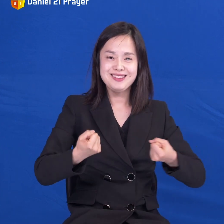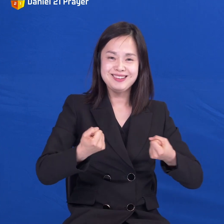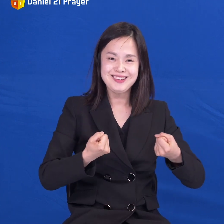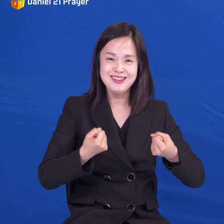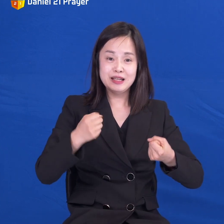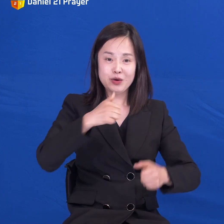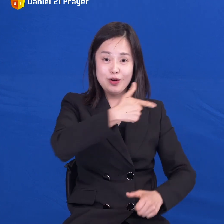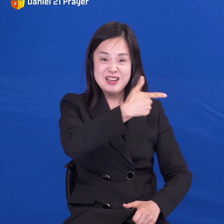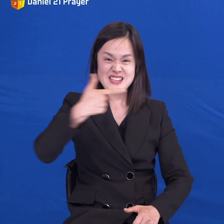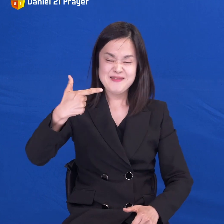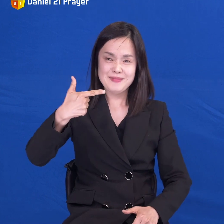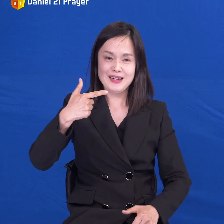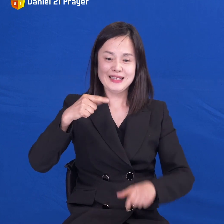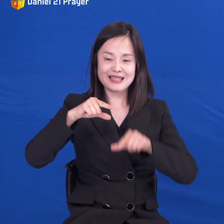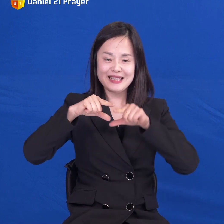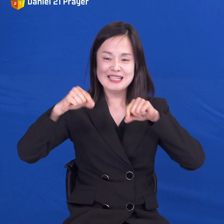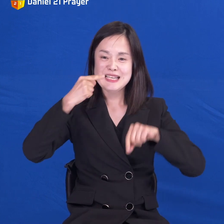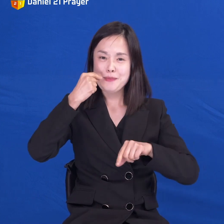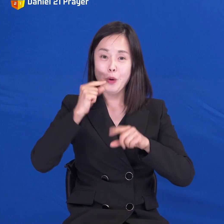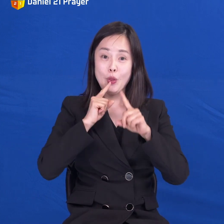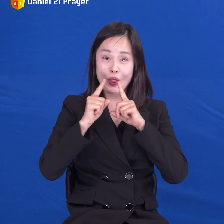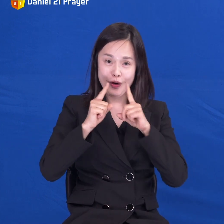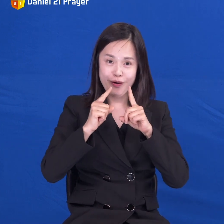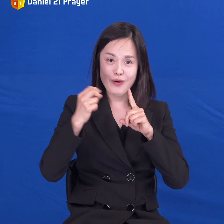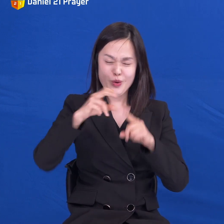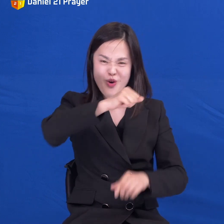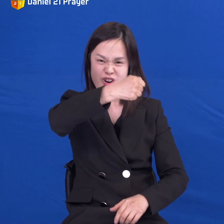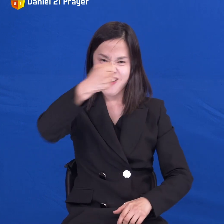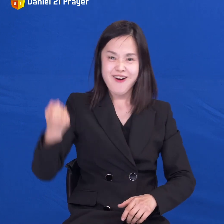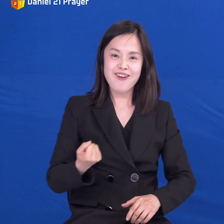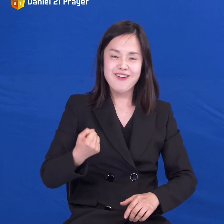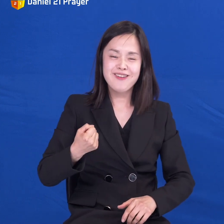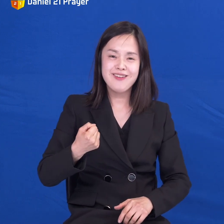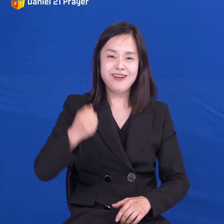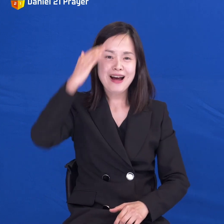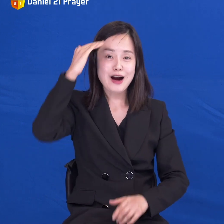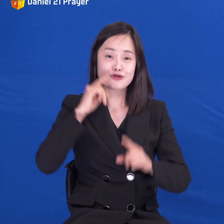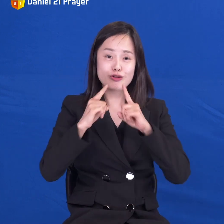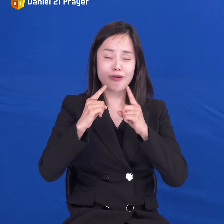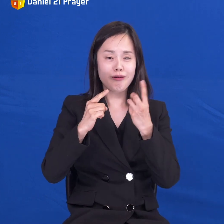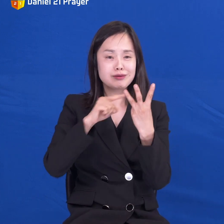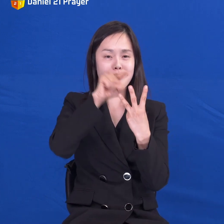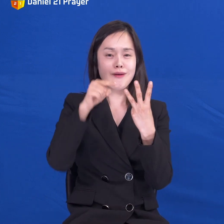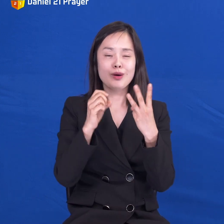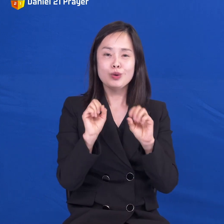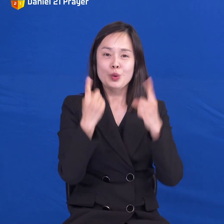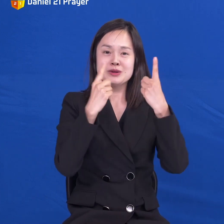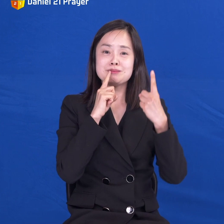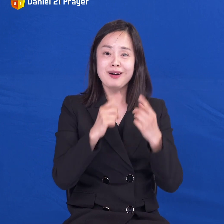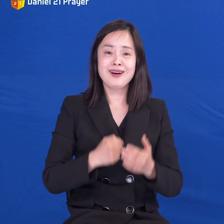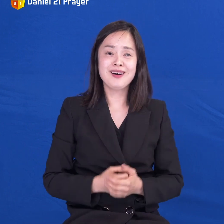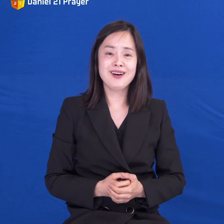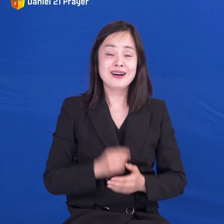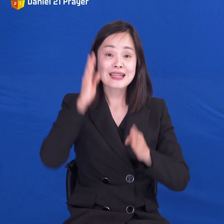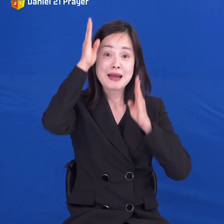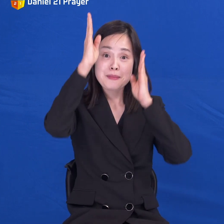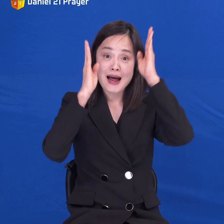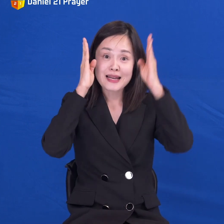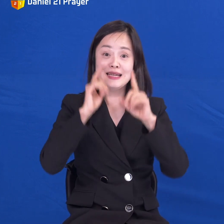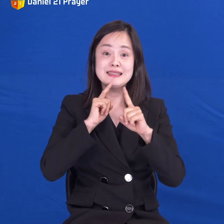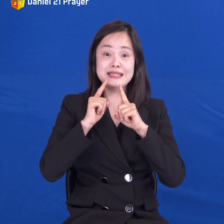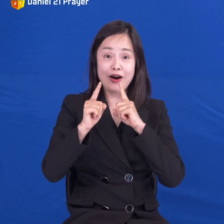말레이어는 말레이시아, 인도네시아, 브루나이, 이 3개 국어입니다. 이 세 나라에서 쓰는 언어기 때문에 너